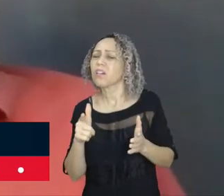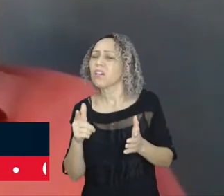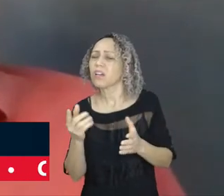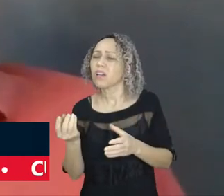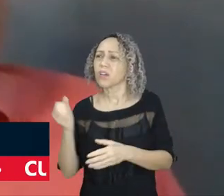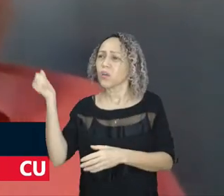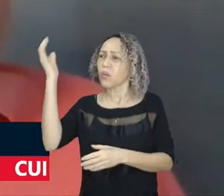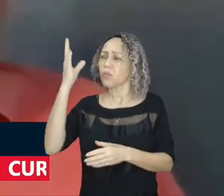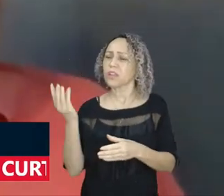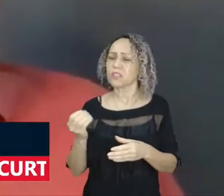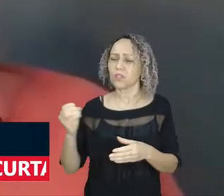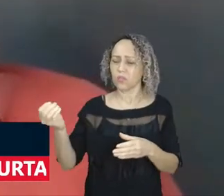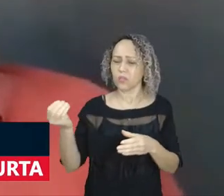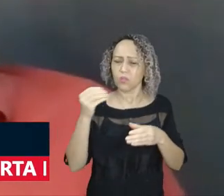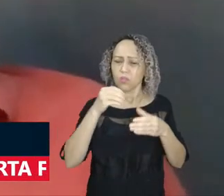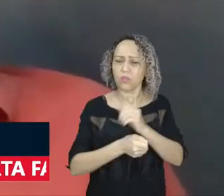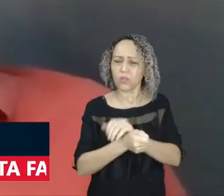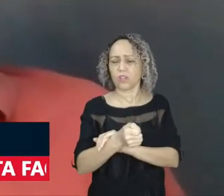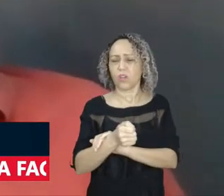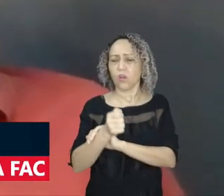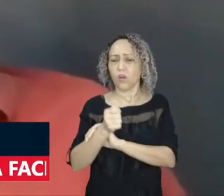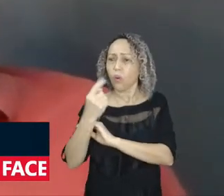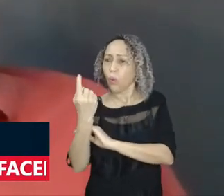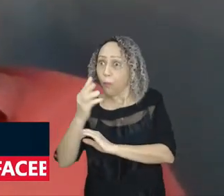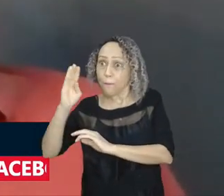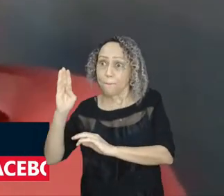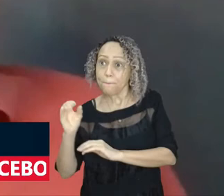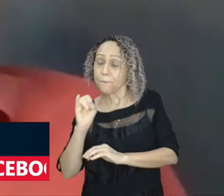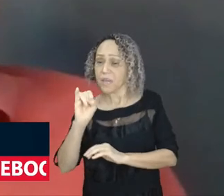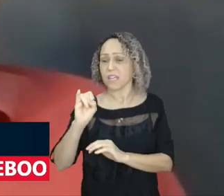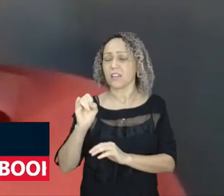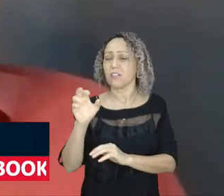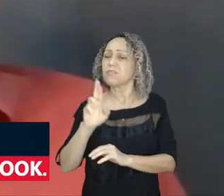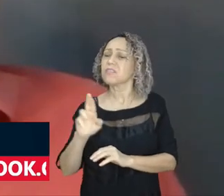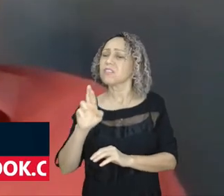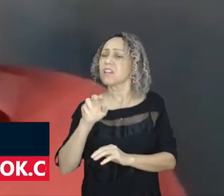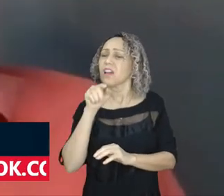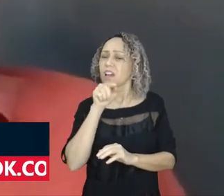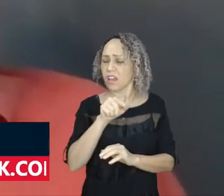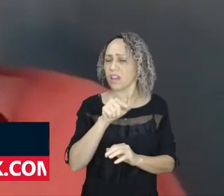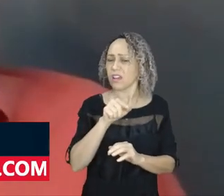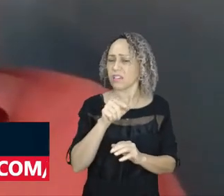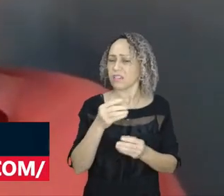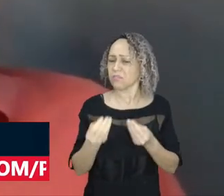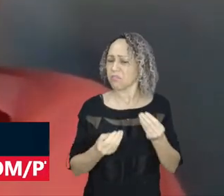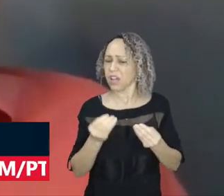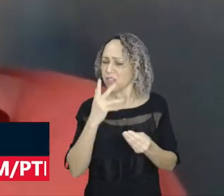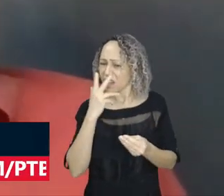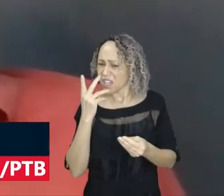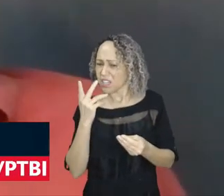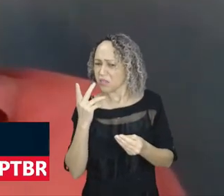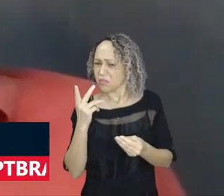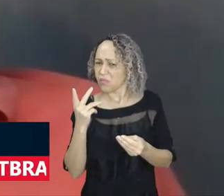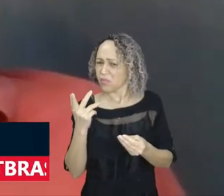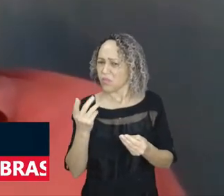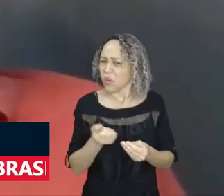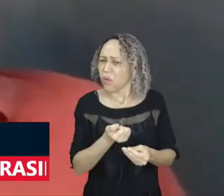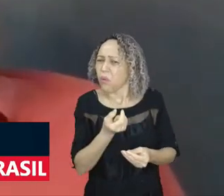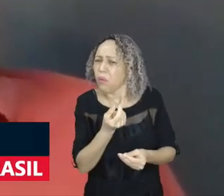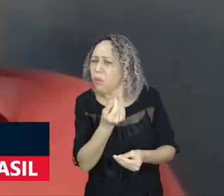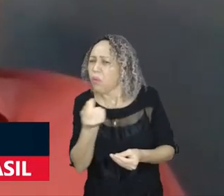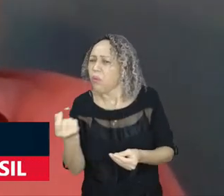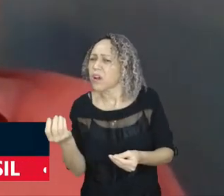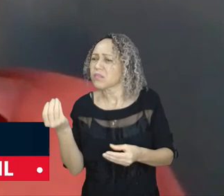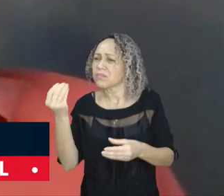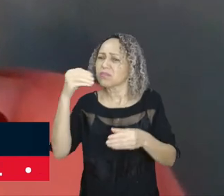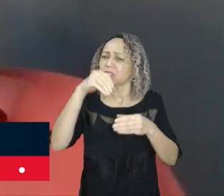na produção de vacina, mas não produziu nenhuma. Por quê? Porque provavelmente isso foi colocado em lugares errados. Quanto dinheiro colocou na cloroquina,